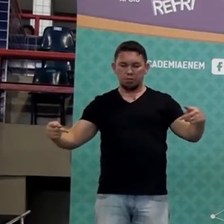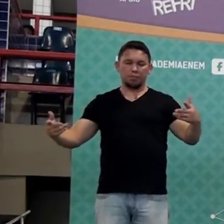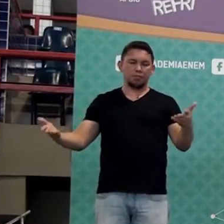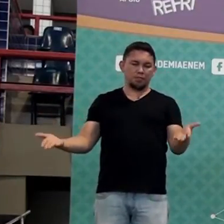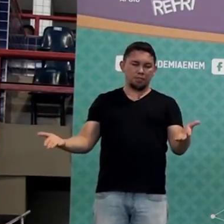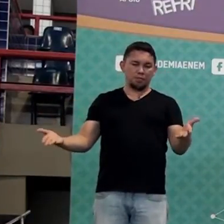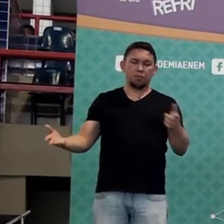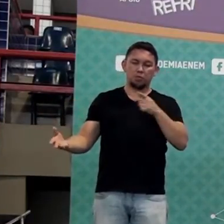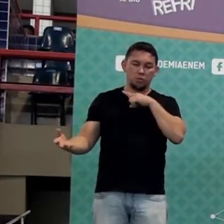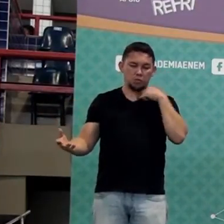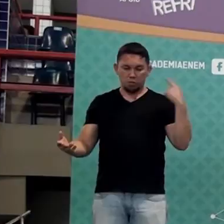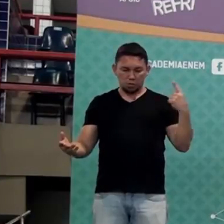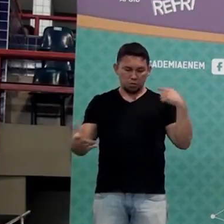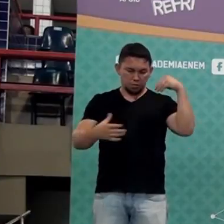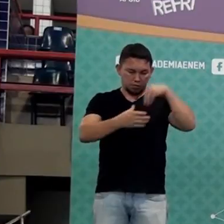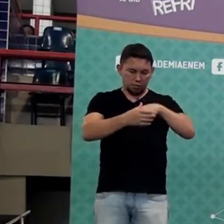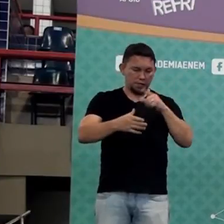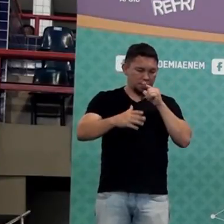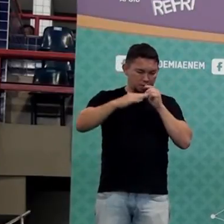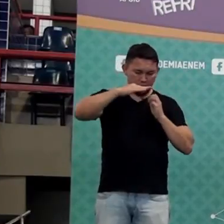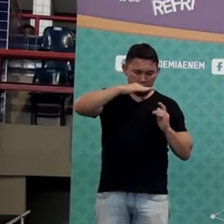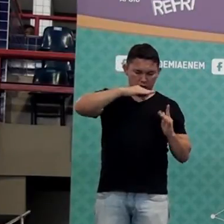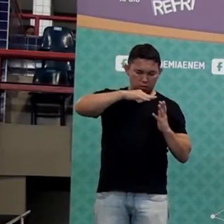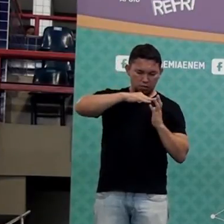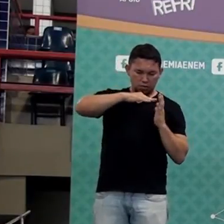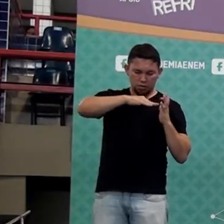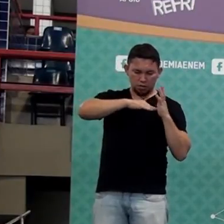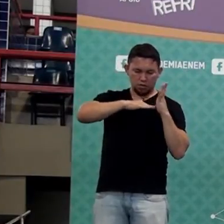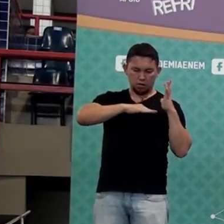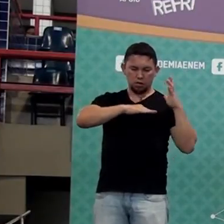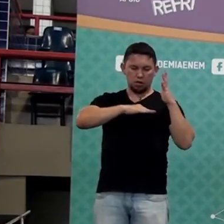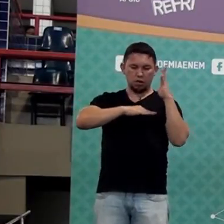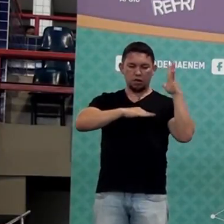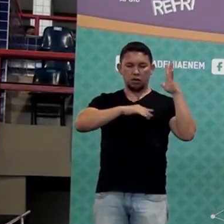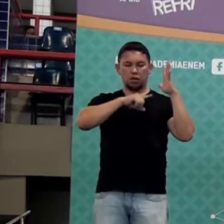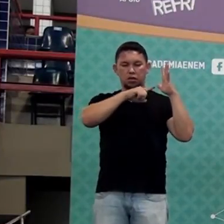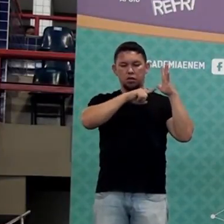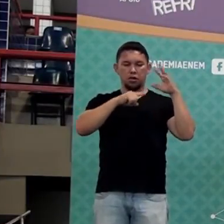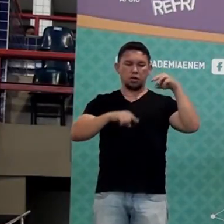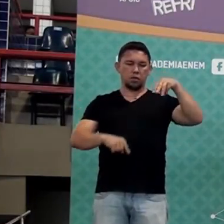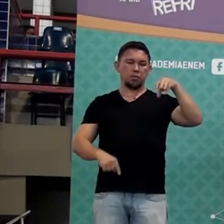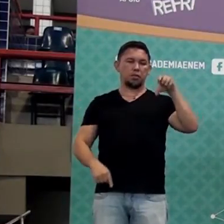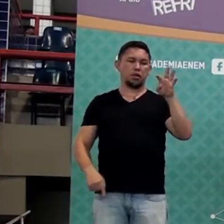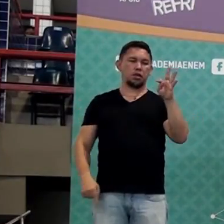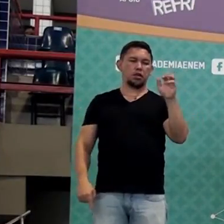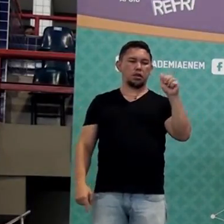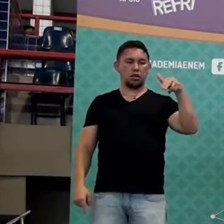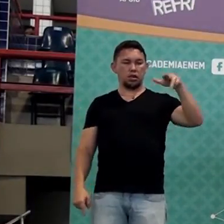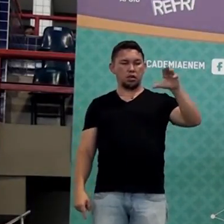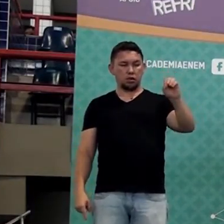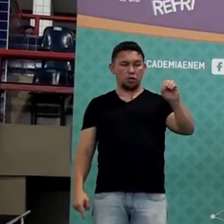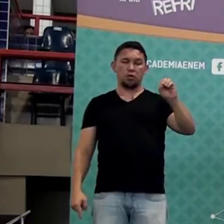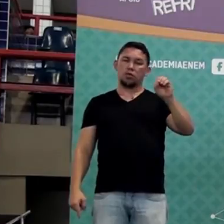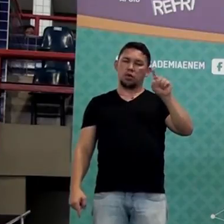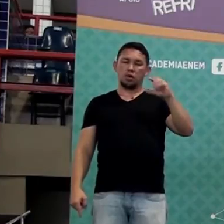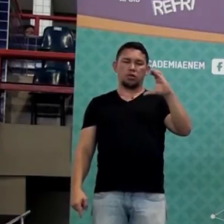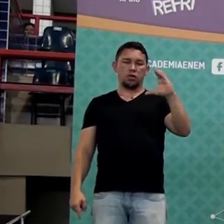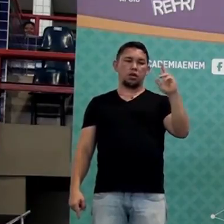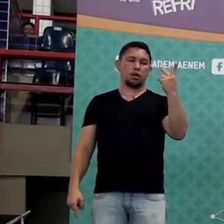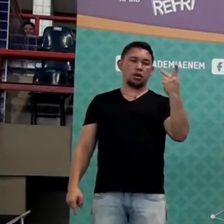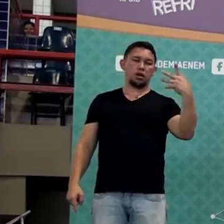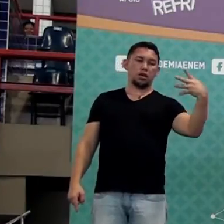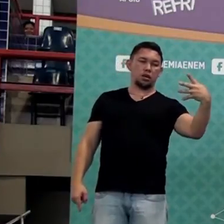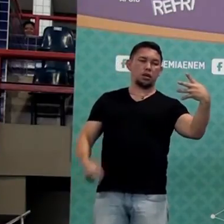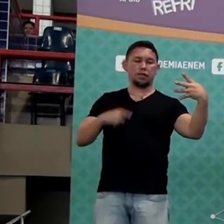matéria orgânica em decomposição libera metano, o gás CH4. E esse